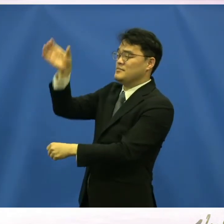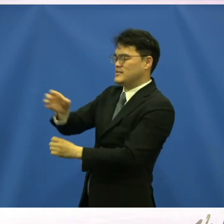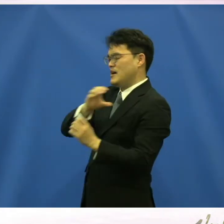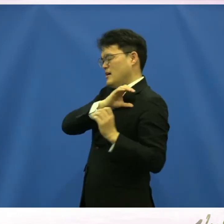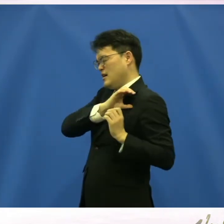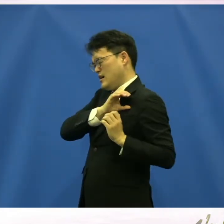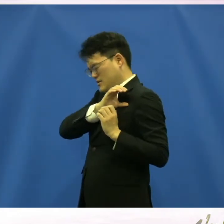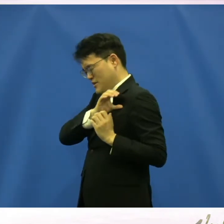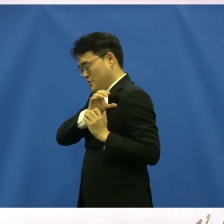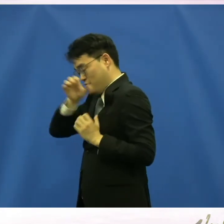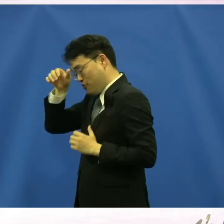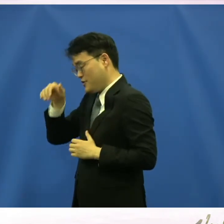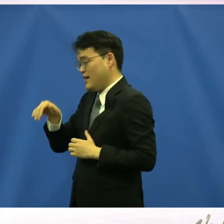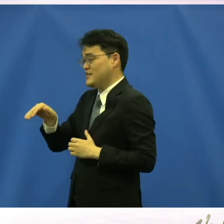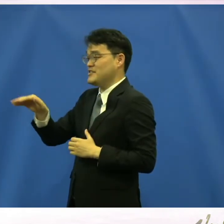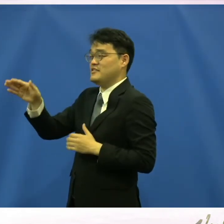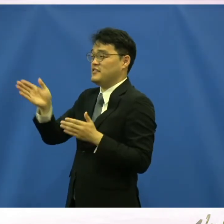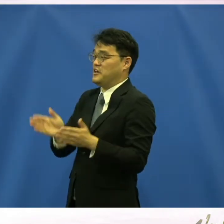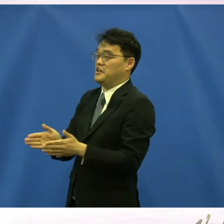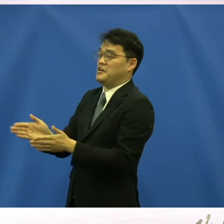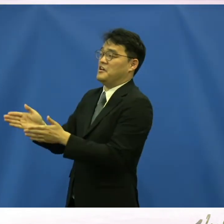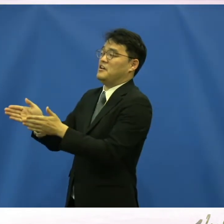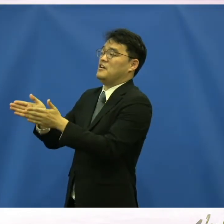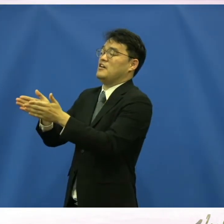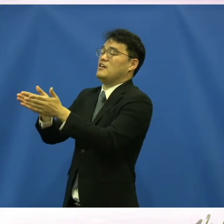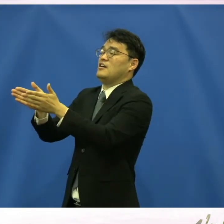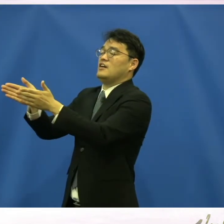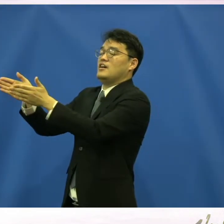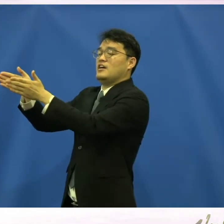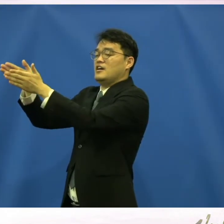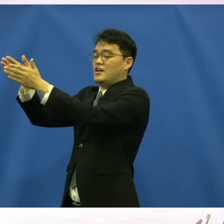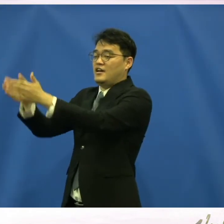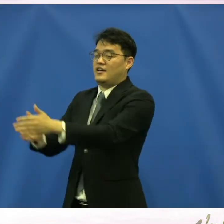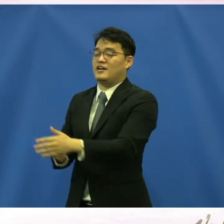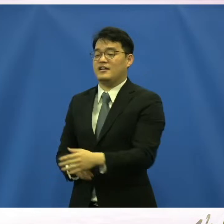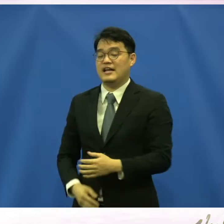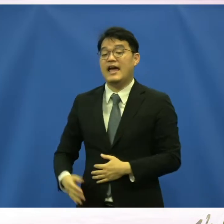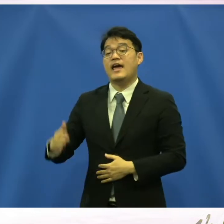주님이 십자가 지고 가신 길